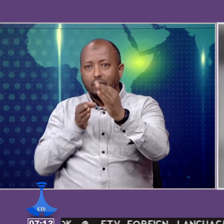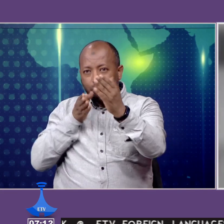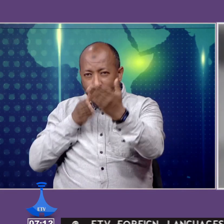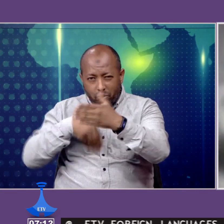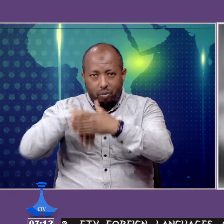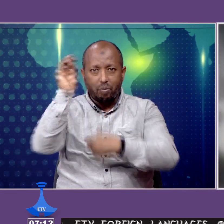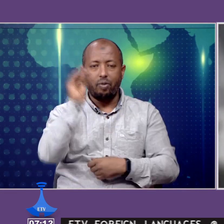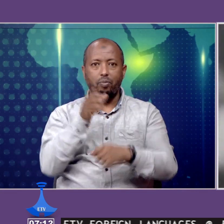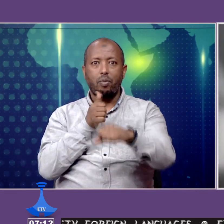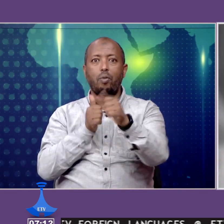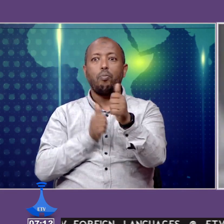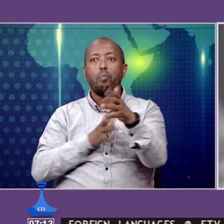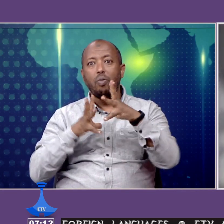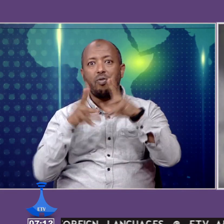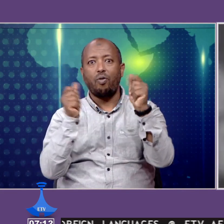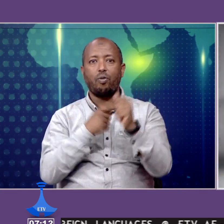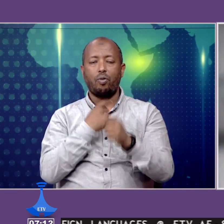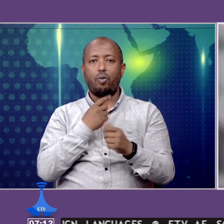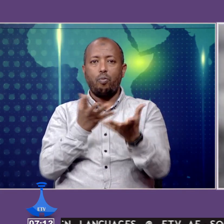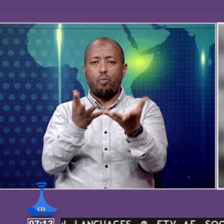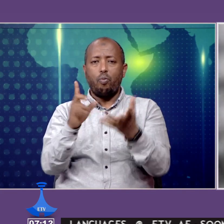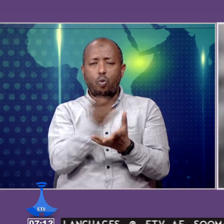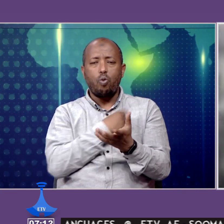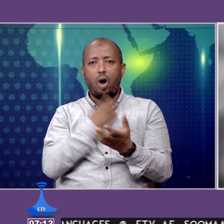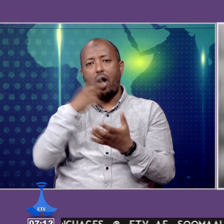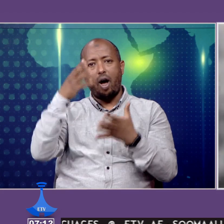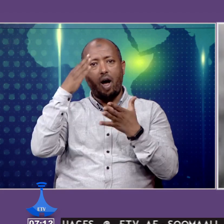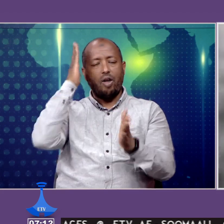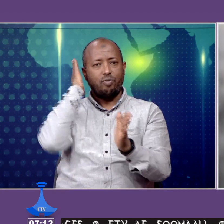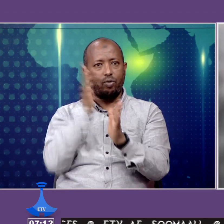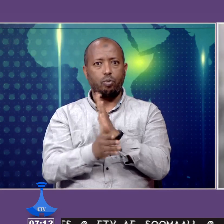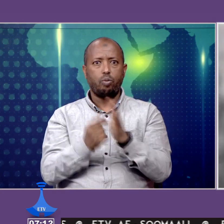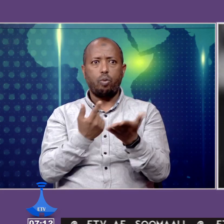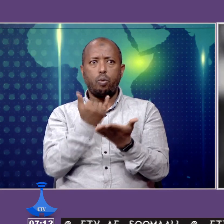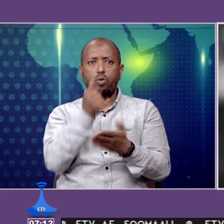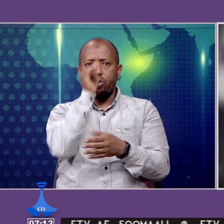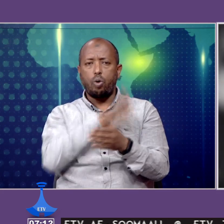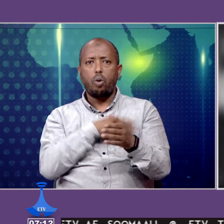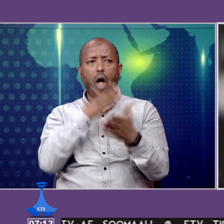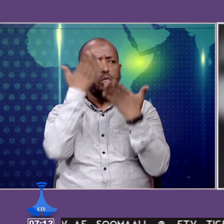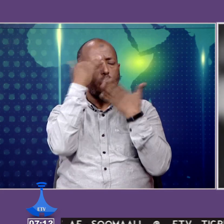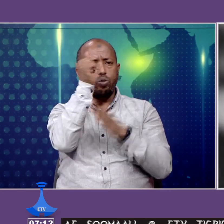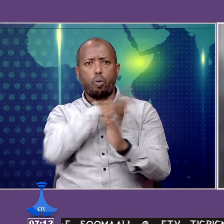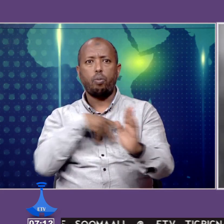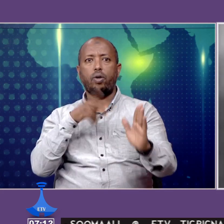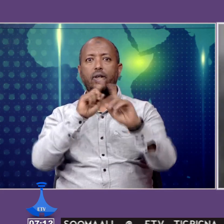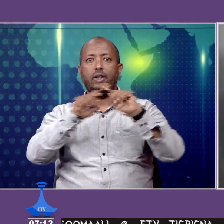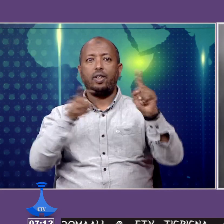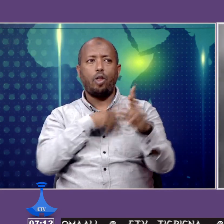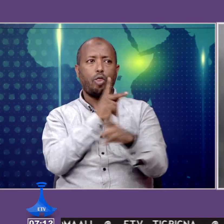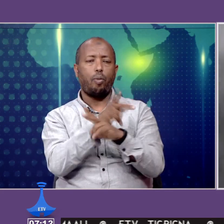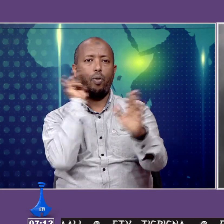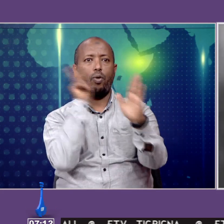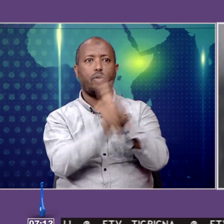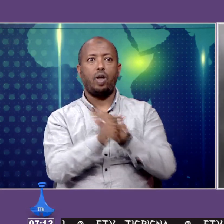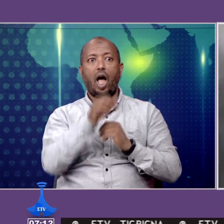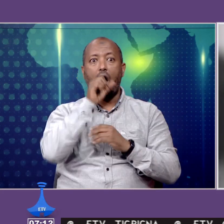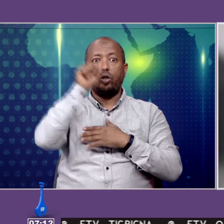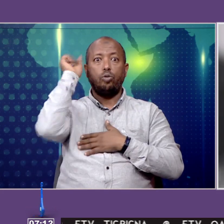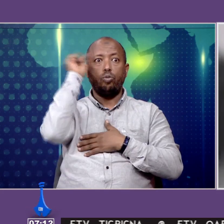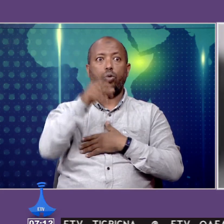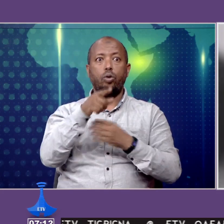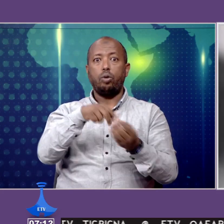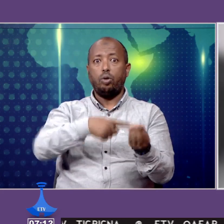አስፈቀዱ። የሱዳን ጉዟቸውን ጀምረው ሱዳን ሊገቡ ሲሉ ባልታወቁ ሰዎች ተገደሉ። ግራዚያኒ በተወረወሩበት ቦምቦች